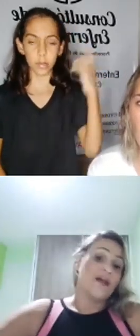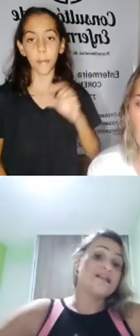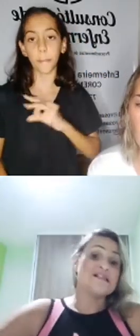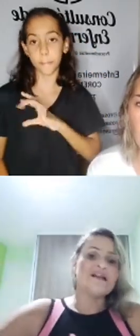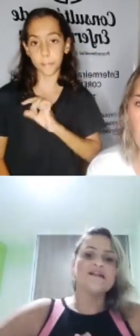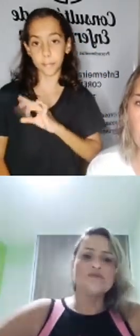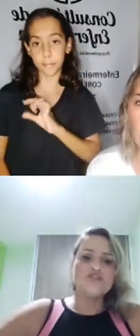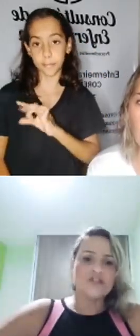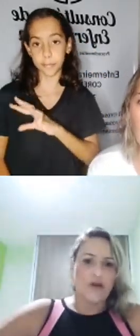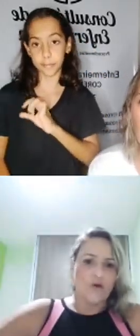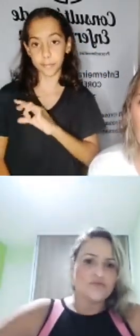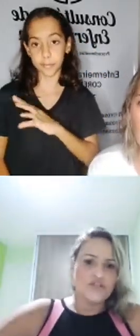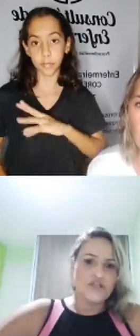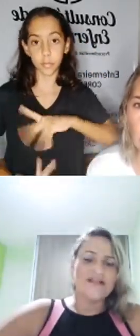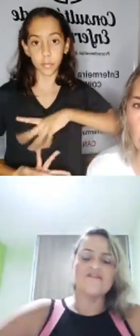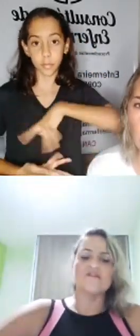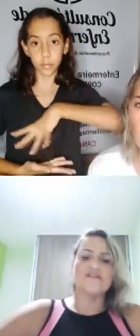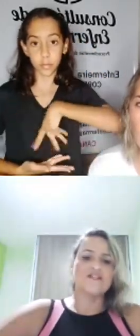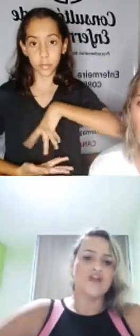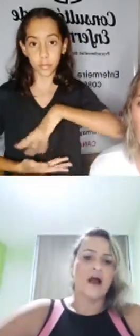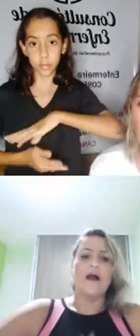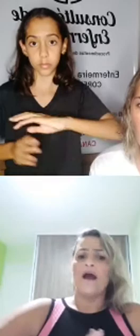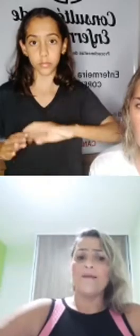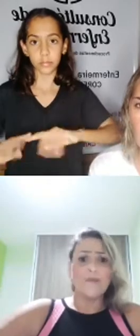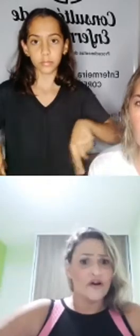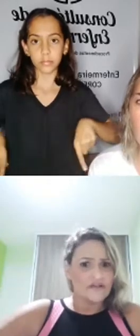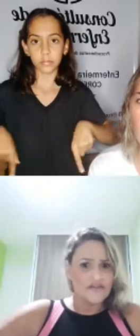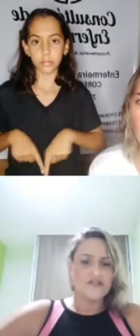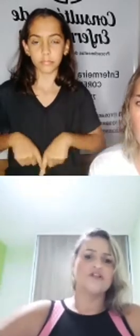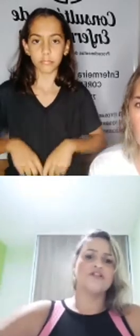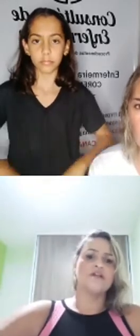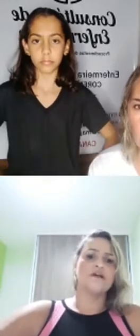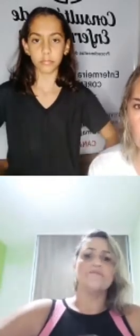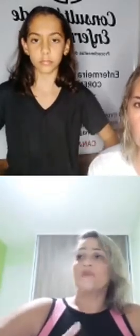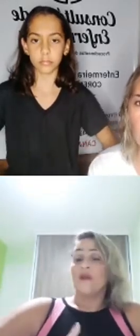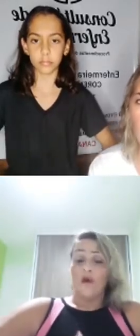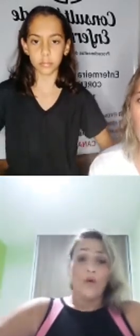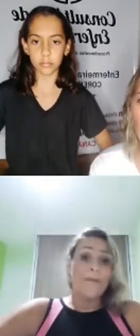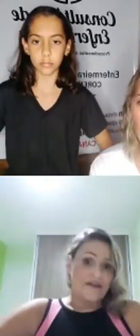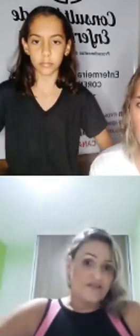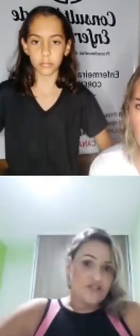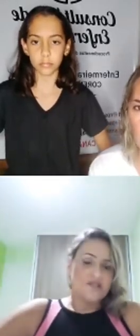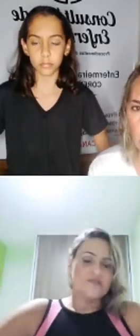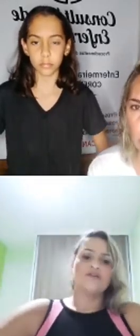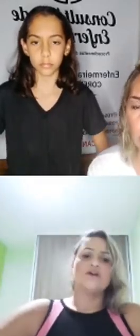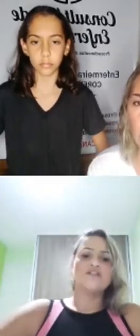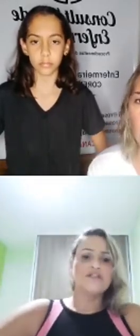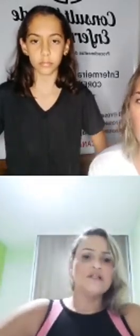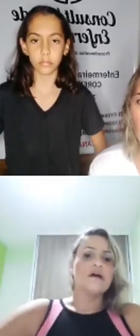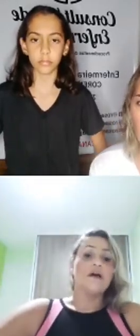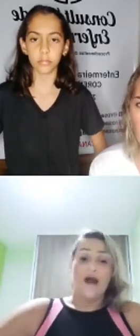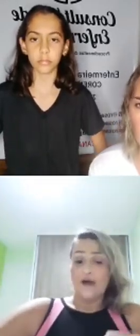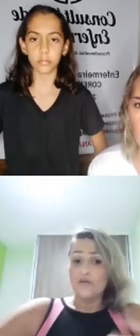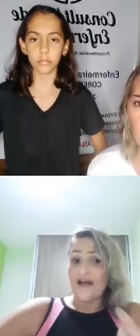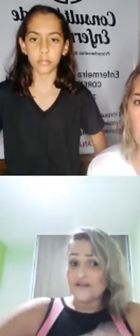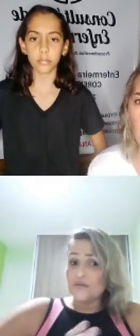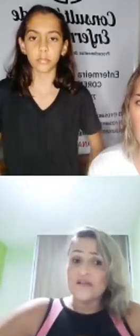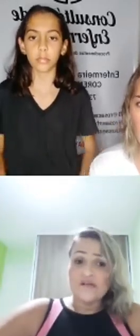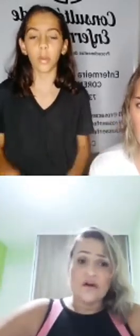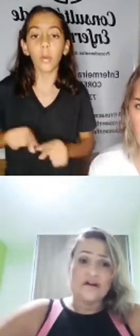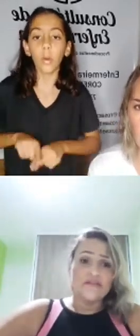Então, em se tratando de ginecologia, devemos adiar a mamografia de rotina, o preventivo de rotina,